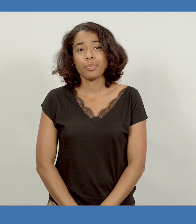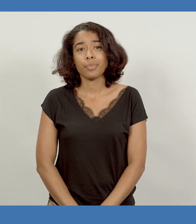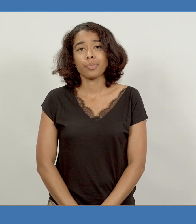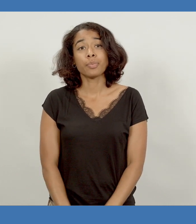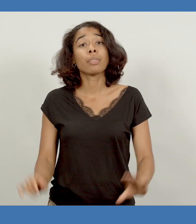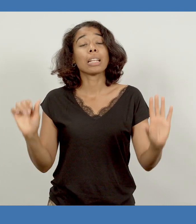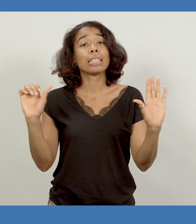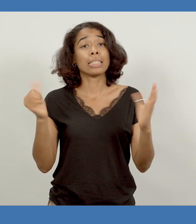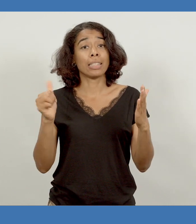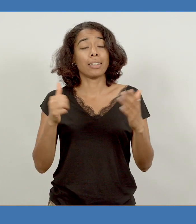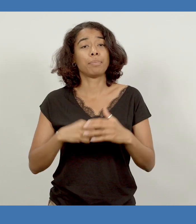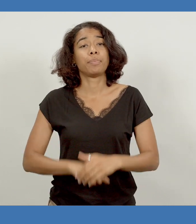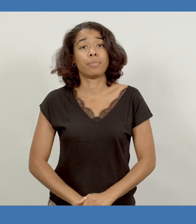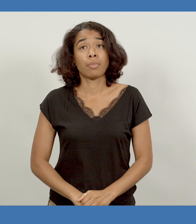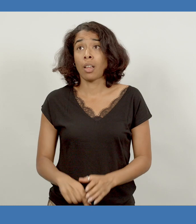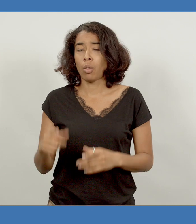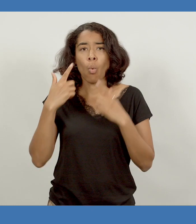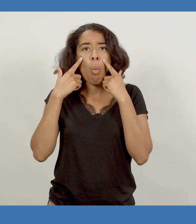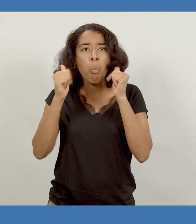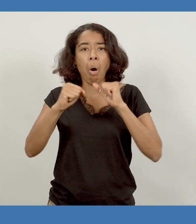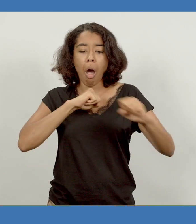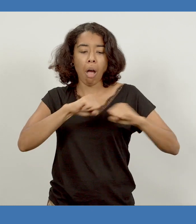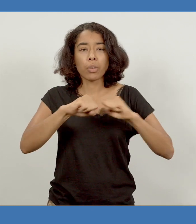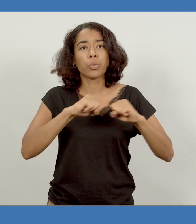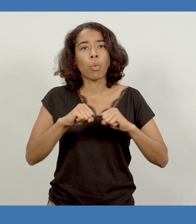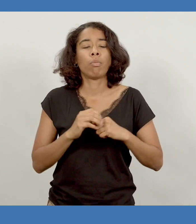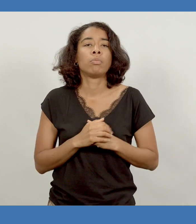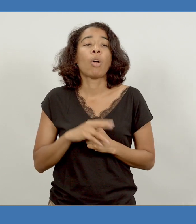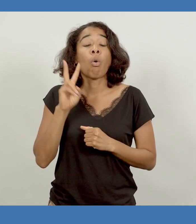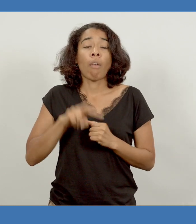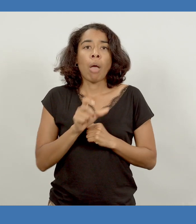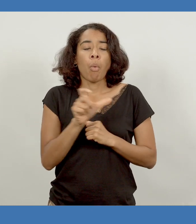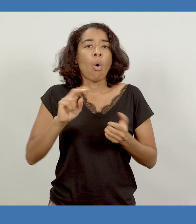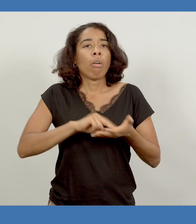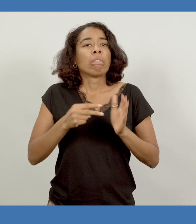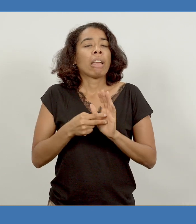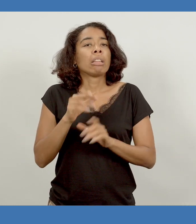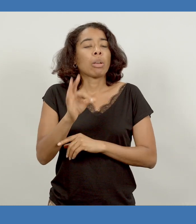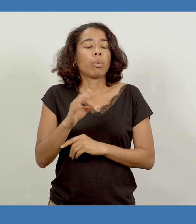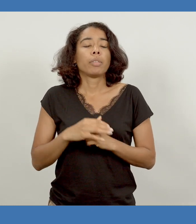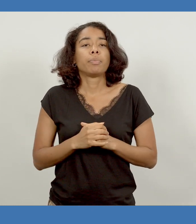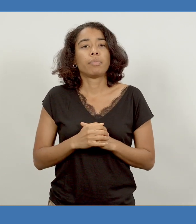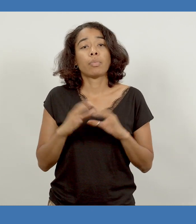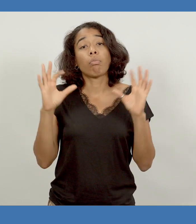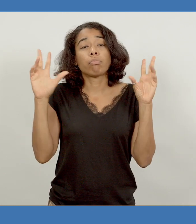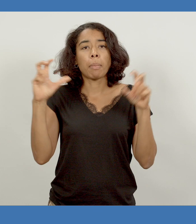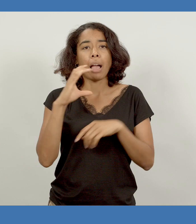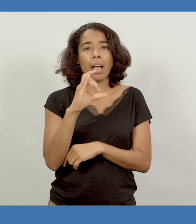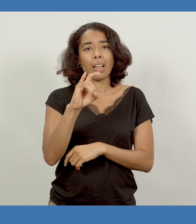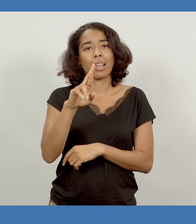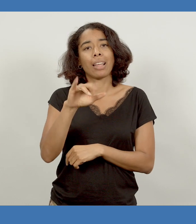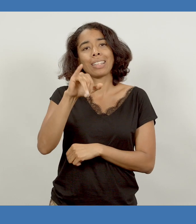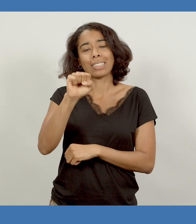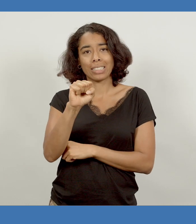Sixièmement, nous le voyons à l'œuvre. Le langage ici est un peu technique, mais on parle en théologie de